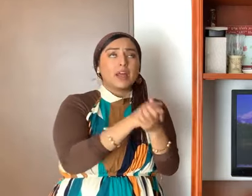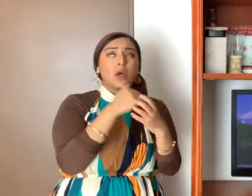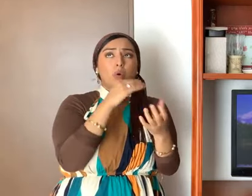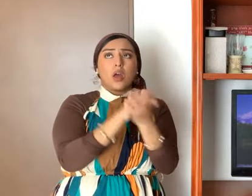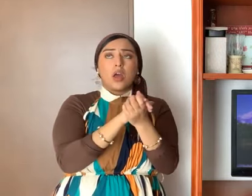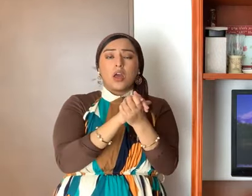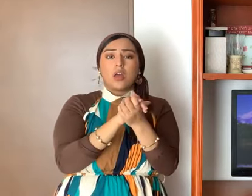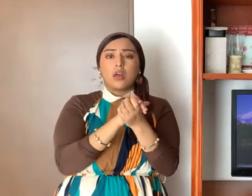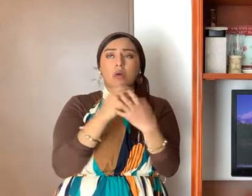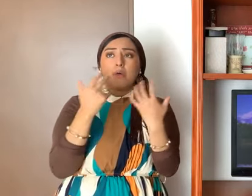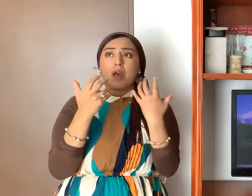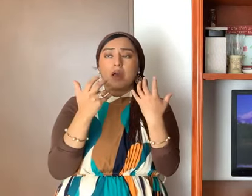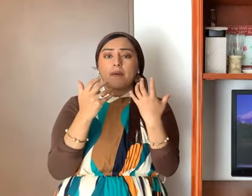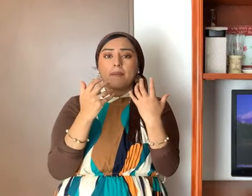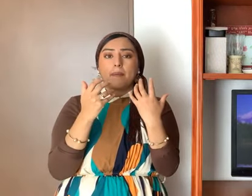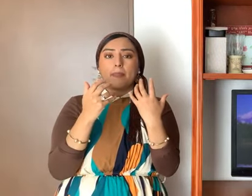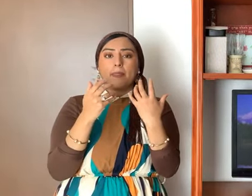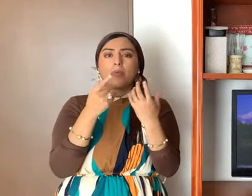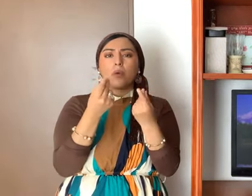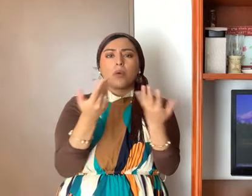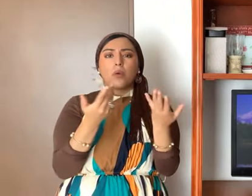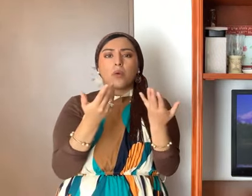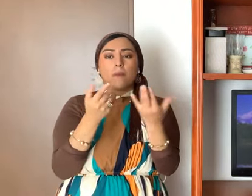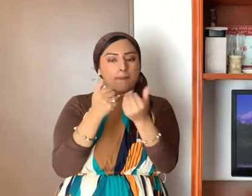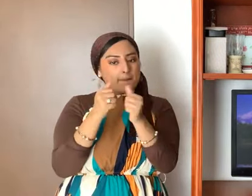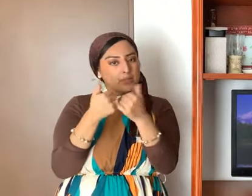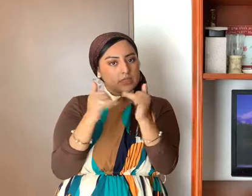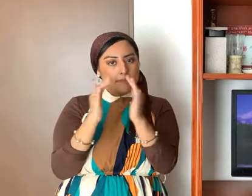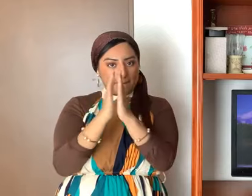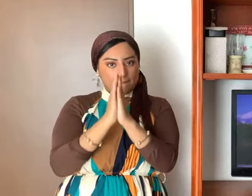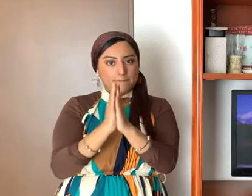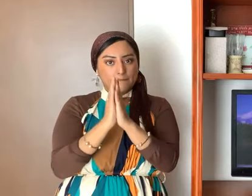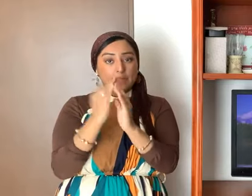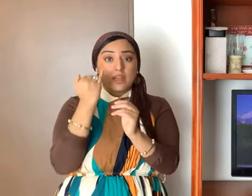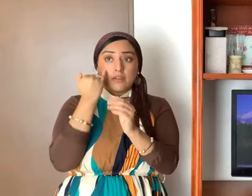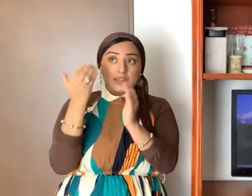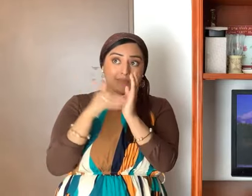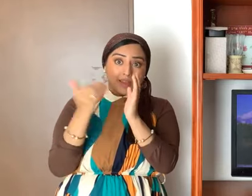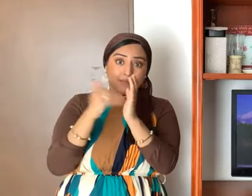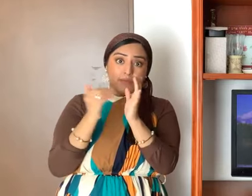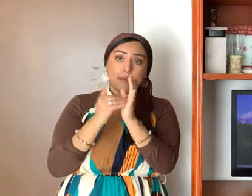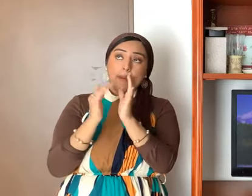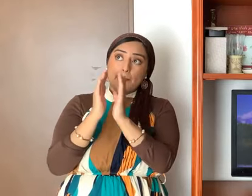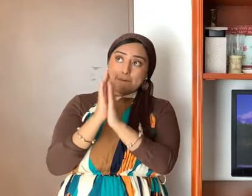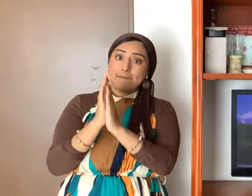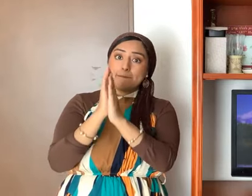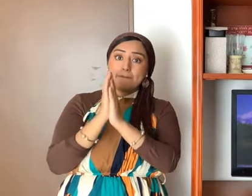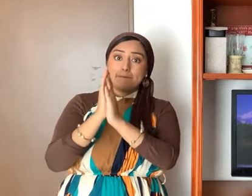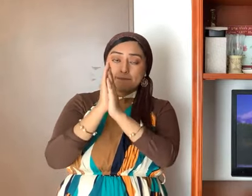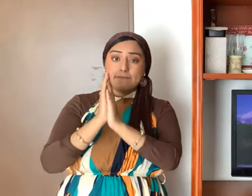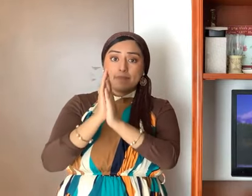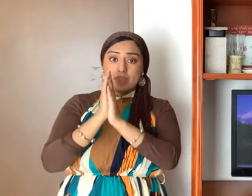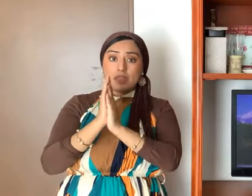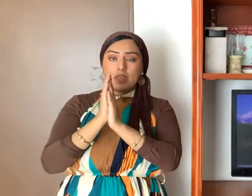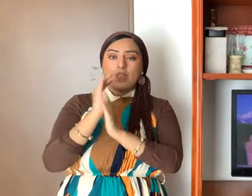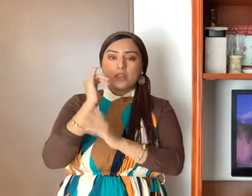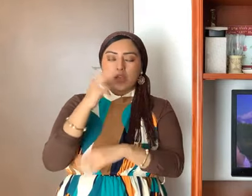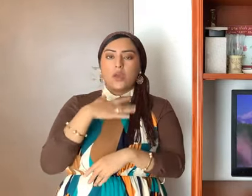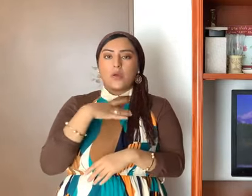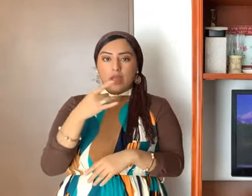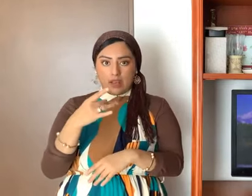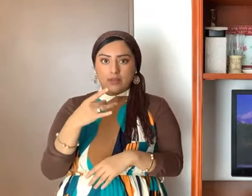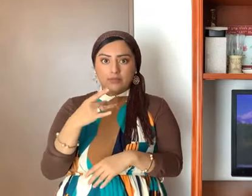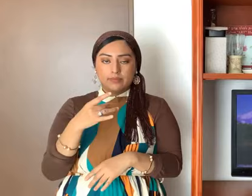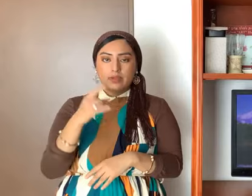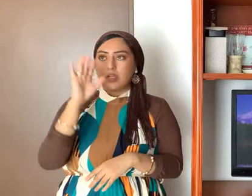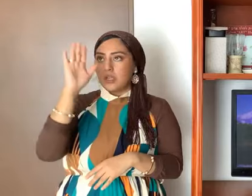¿Qué tienes que hacer? Obviamente seguir orando, porque la insistencia, la perseverancia en la oración le agrada al Eterno,